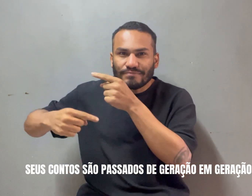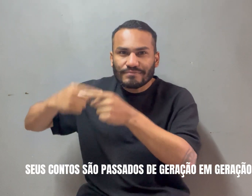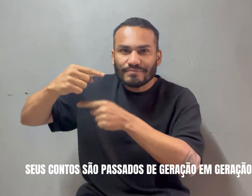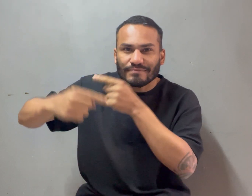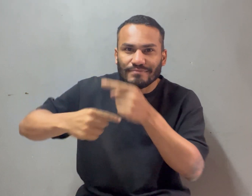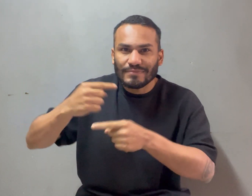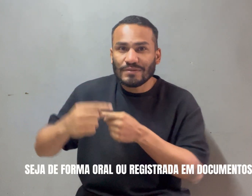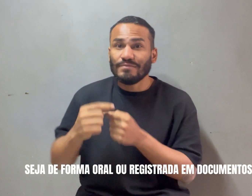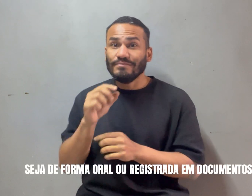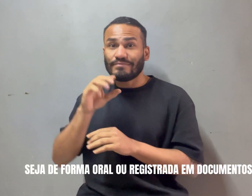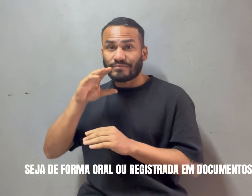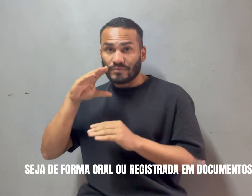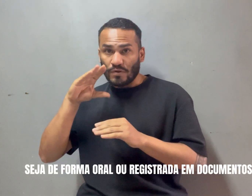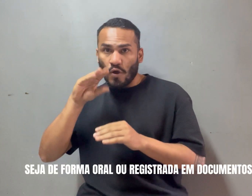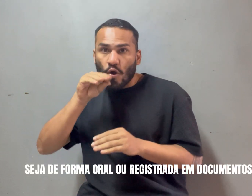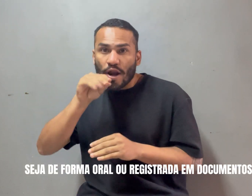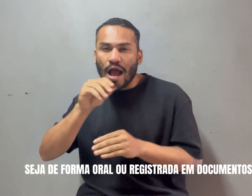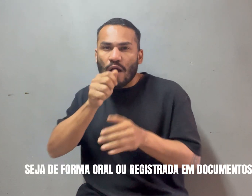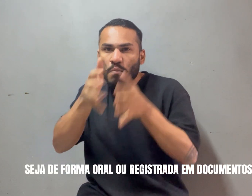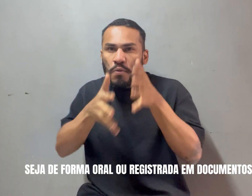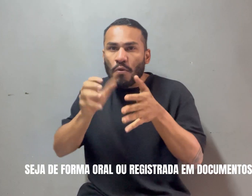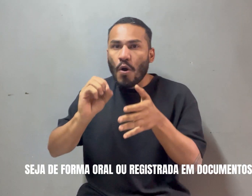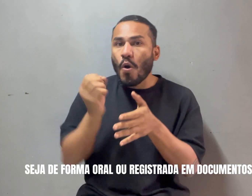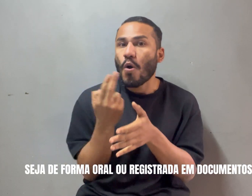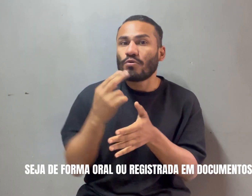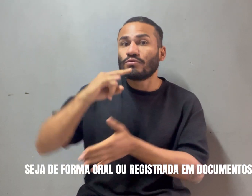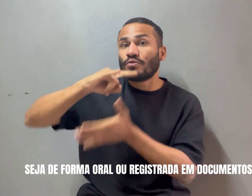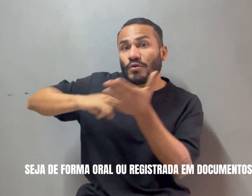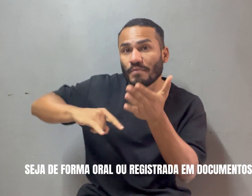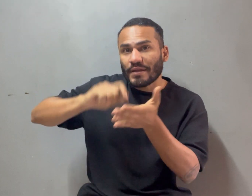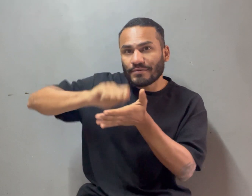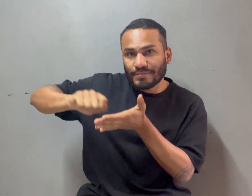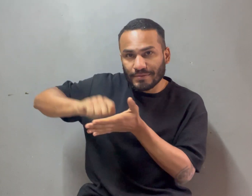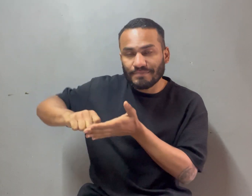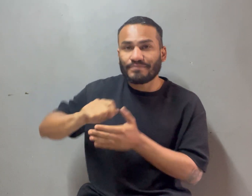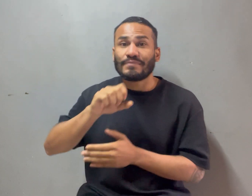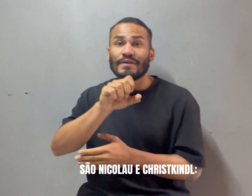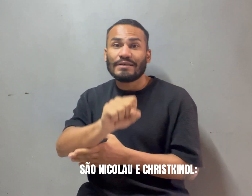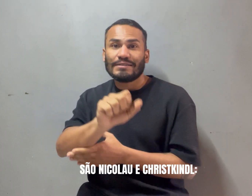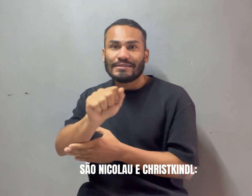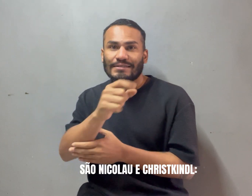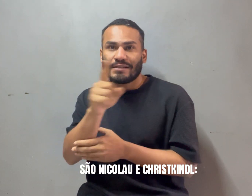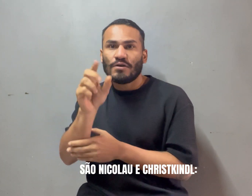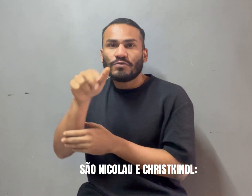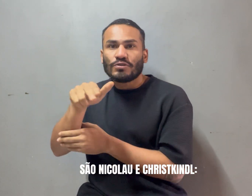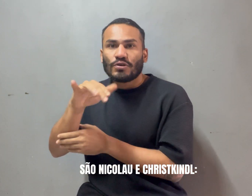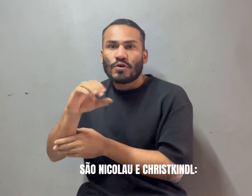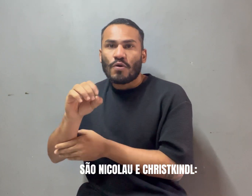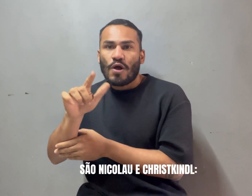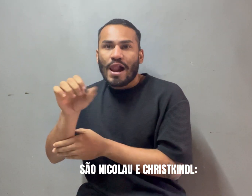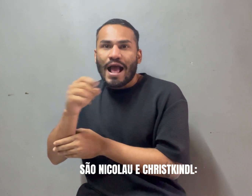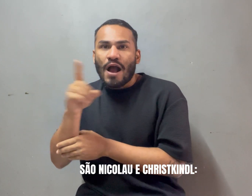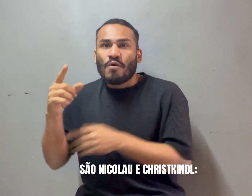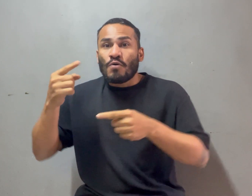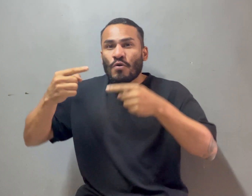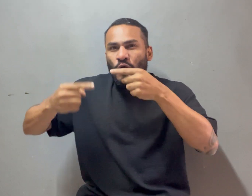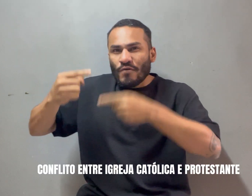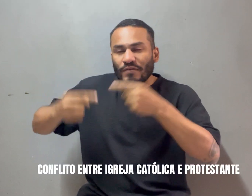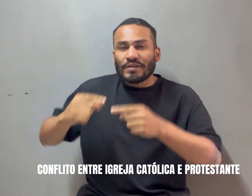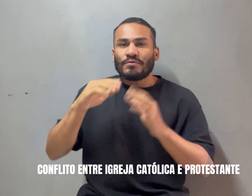geração, seja de forma oral ou registrada em documentos. São Nicolau e Christkindl, conflito